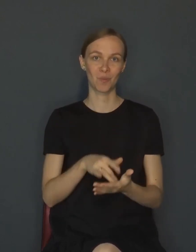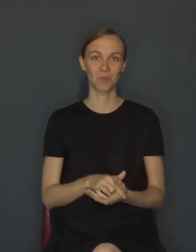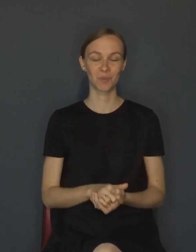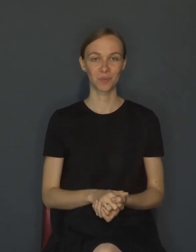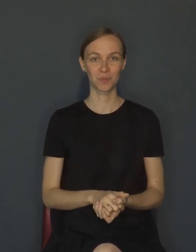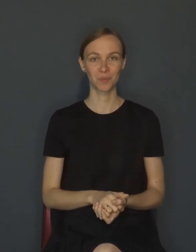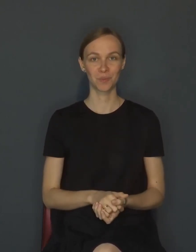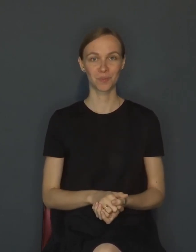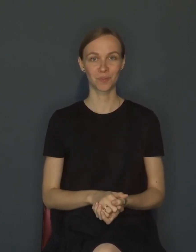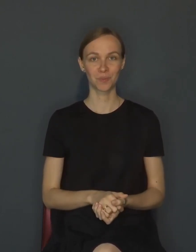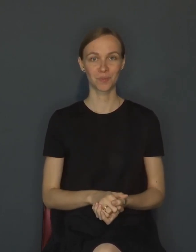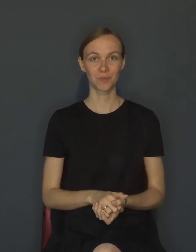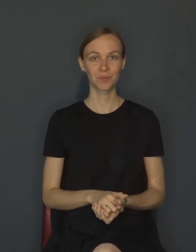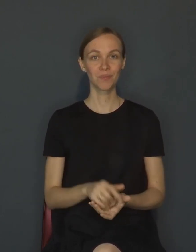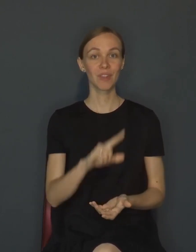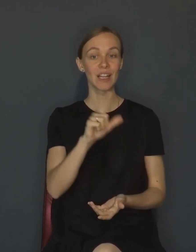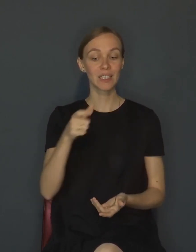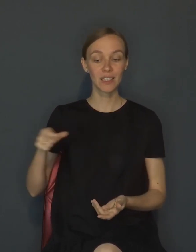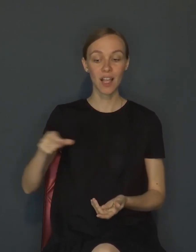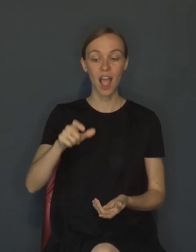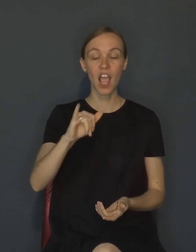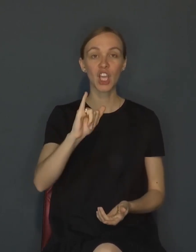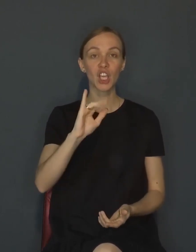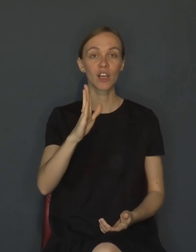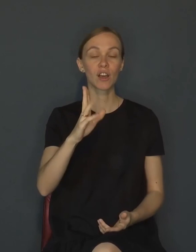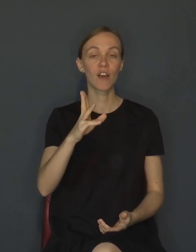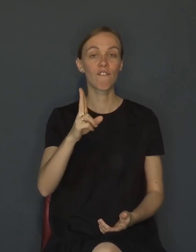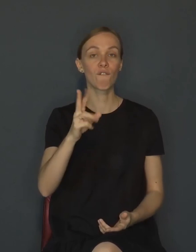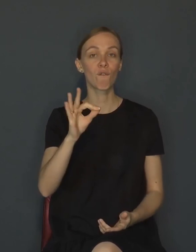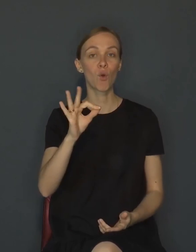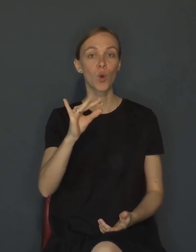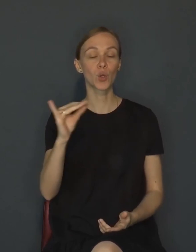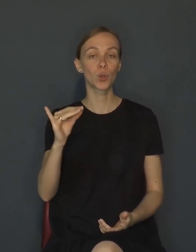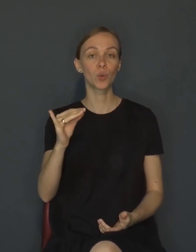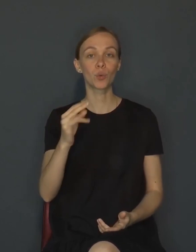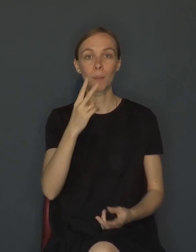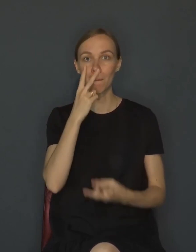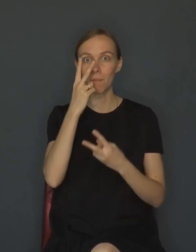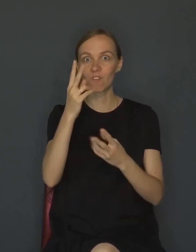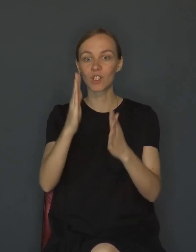За іквою під лісом було видно тисячі татар,